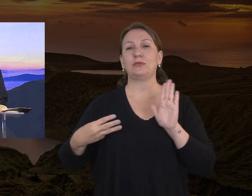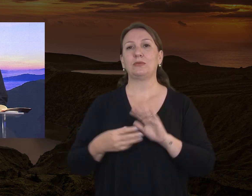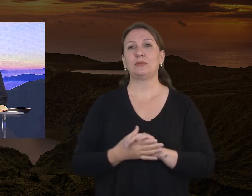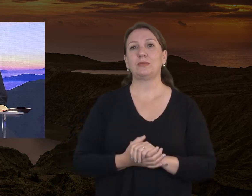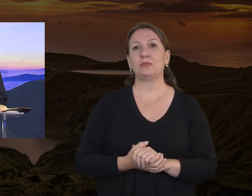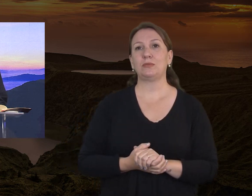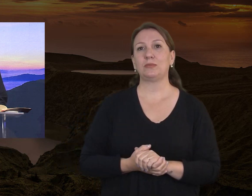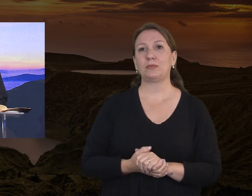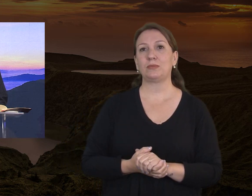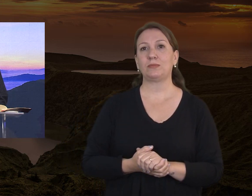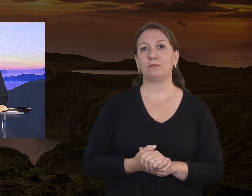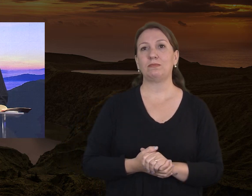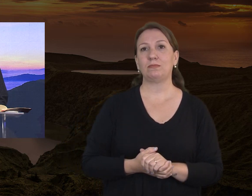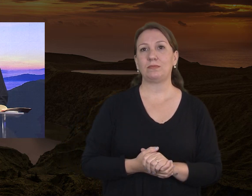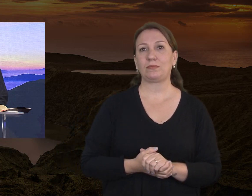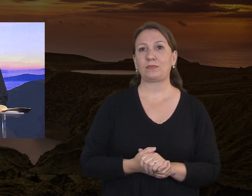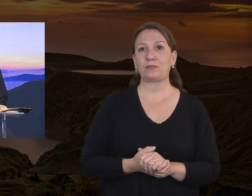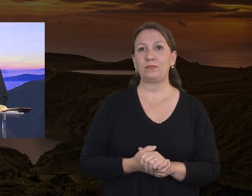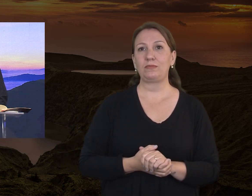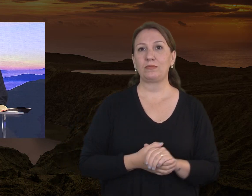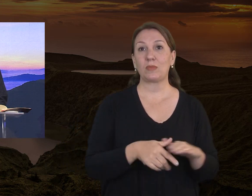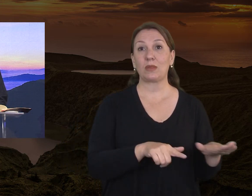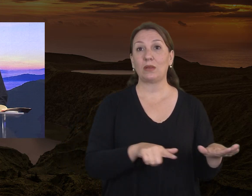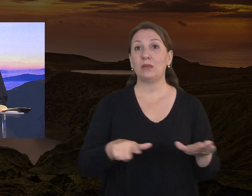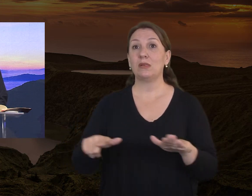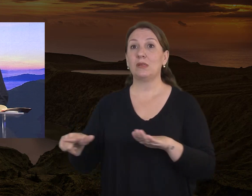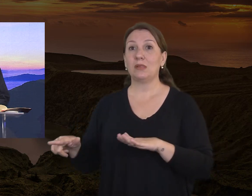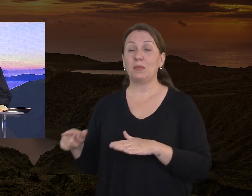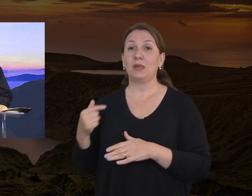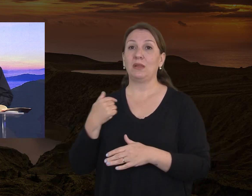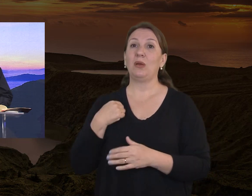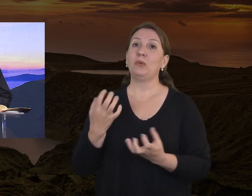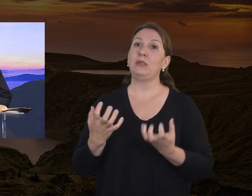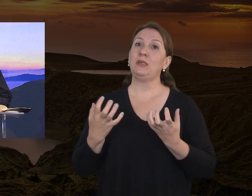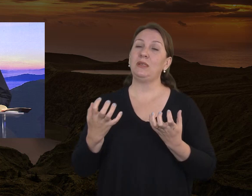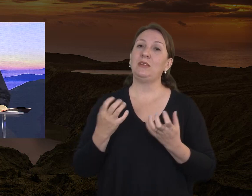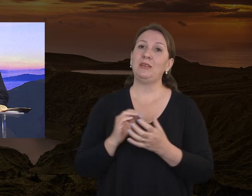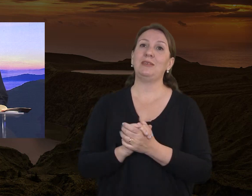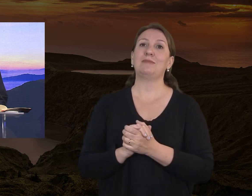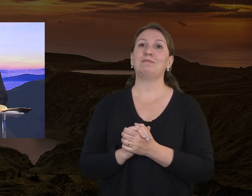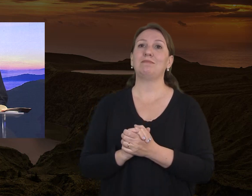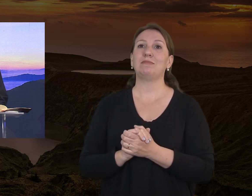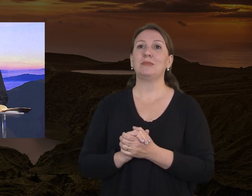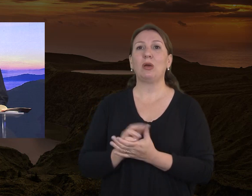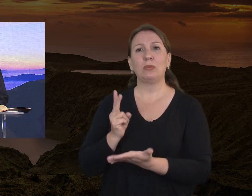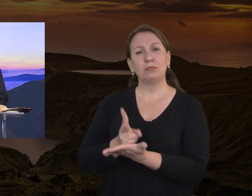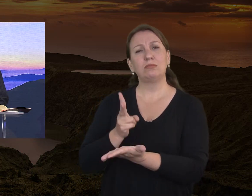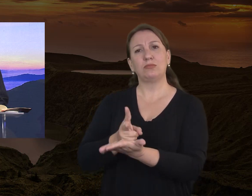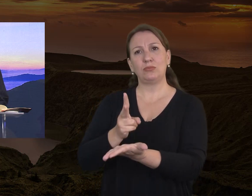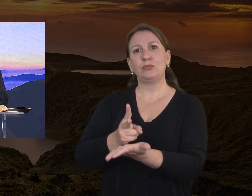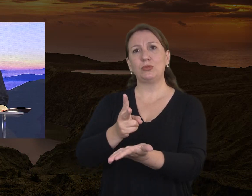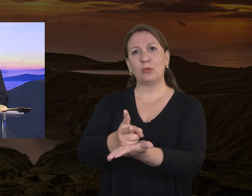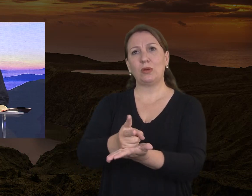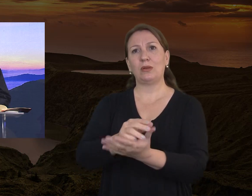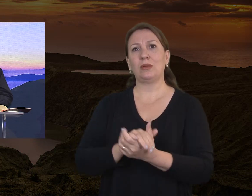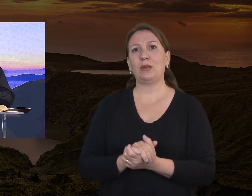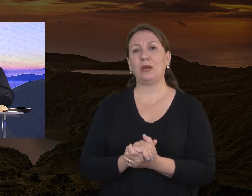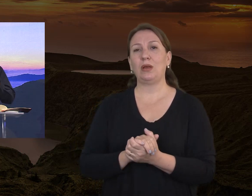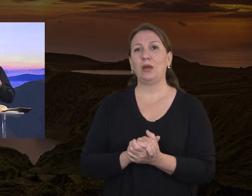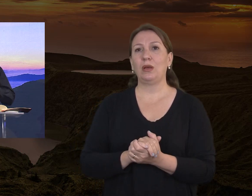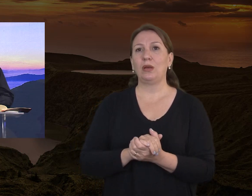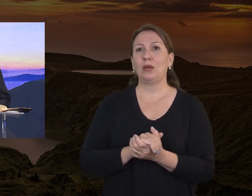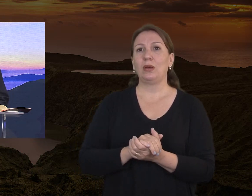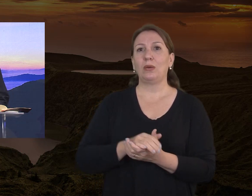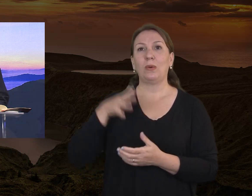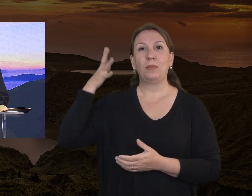Eu, nesta semana, pretendia avançar, né, com a revelação que o Senhor está